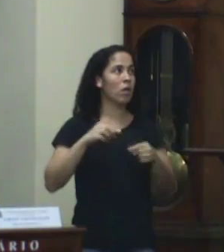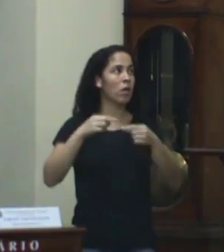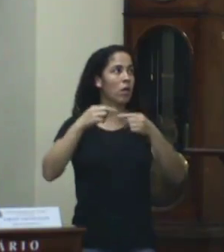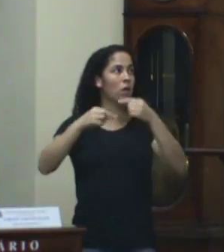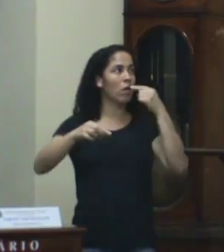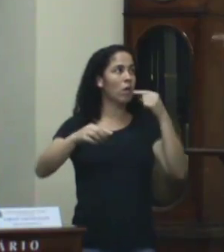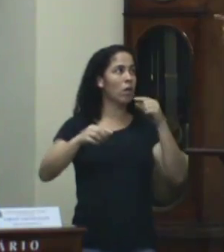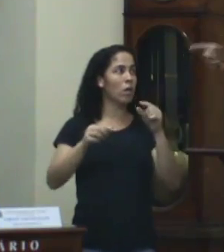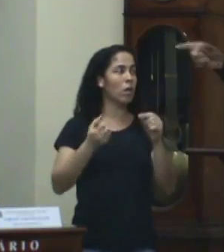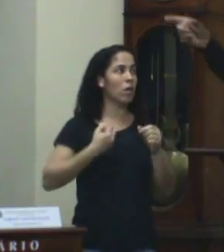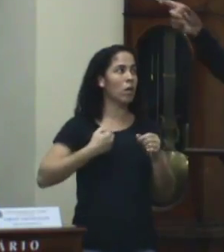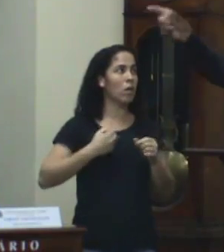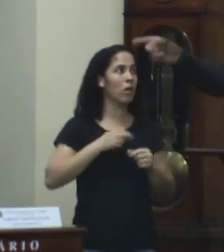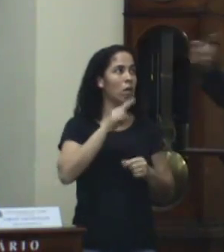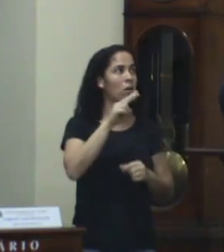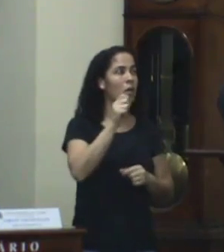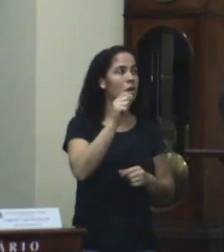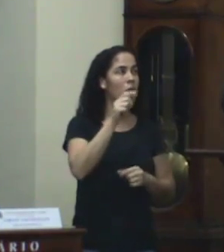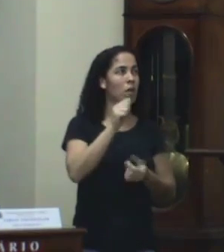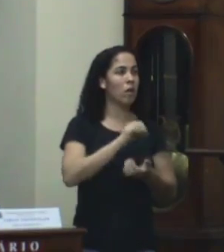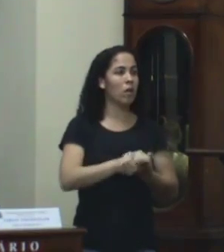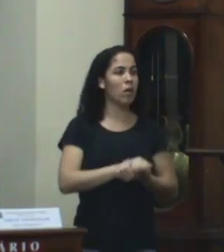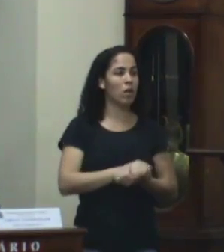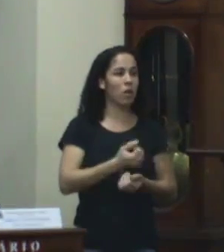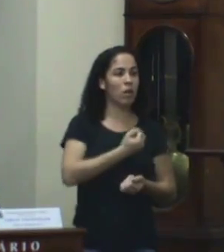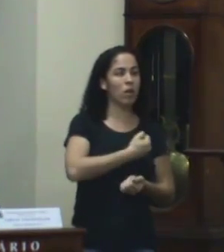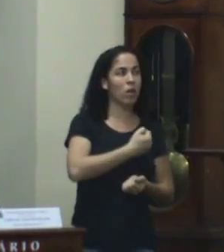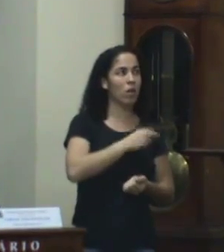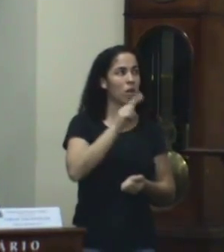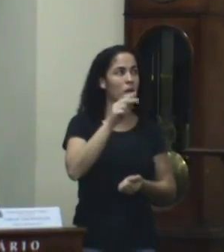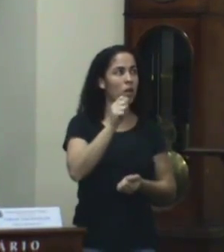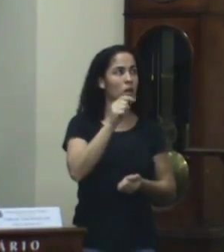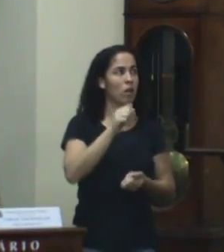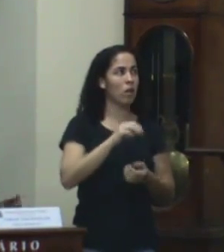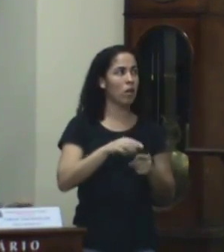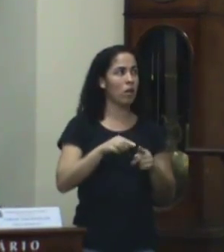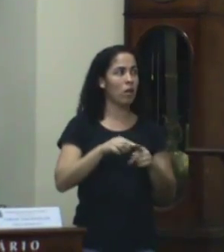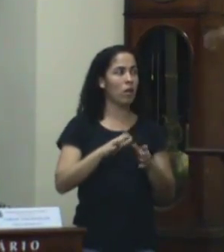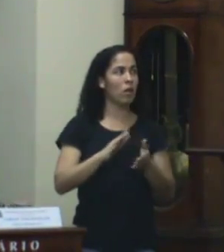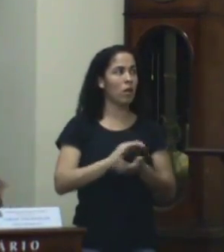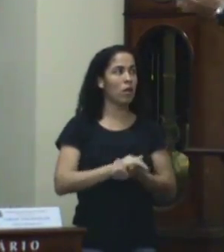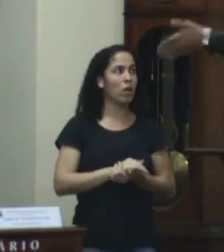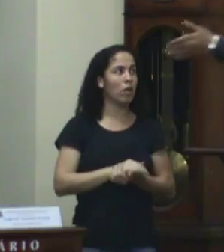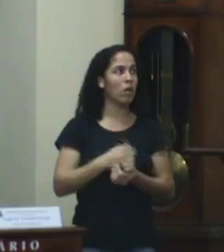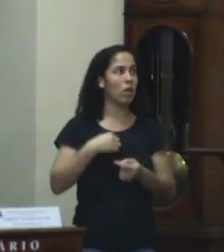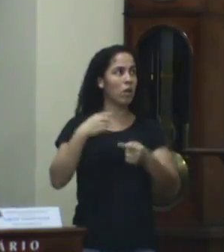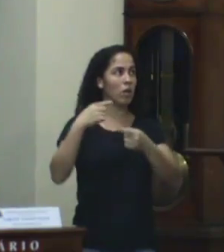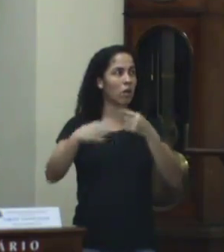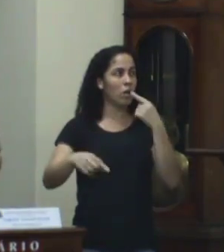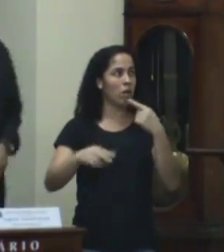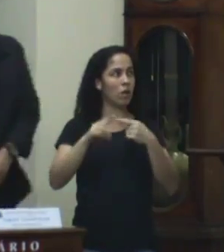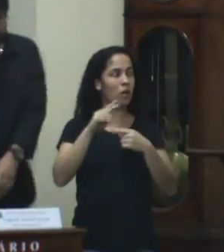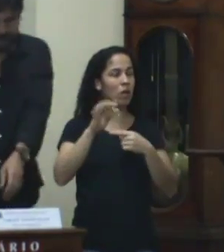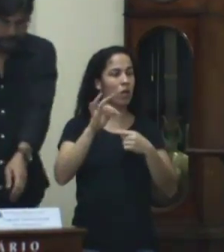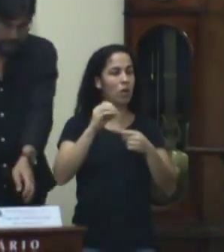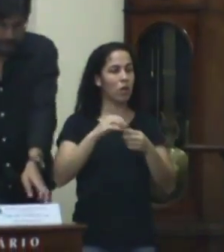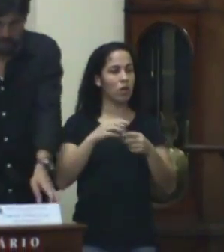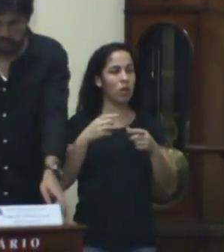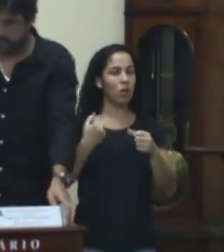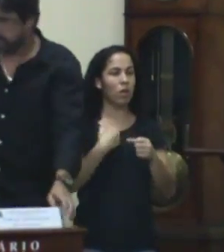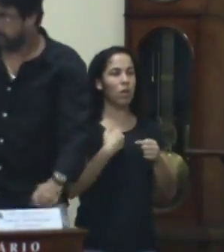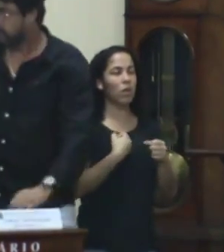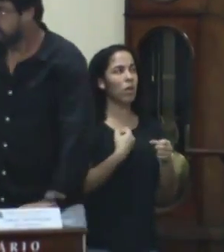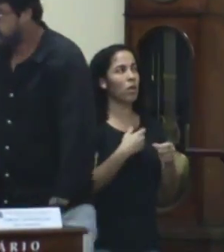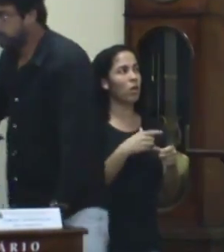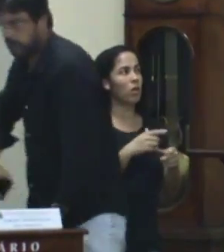divergência do número de vagas da licitação do número de vagas reais. Ou seja, o meu veto, que diz respeito ao número